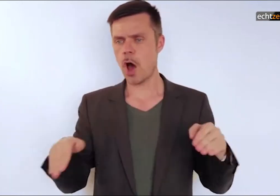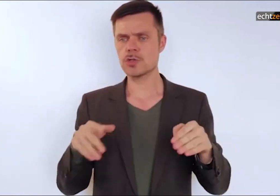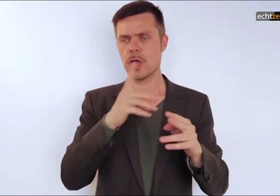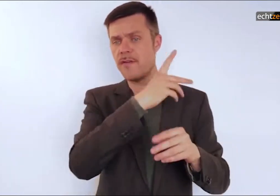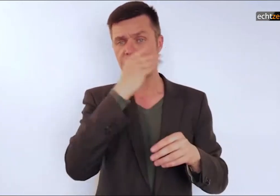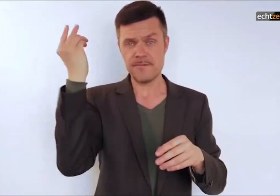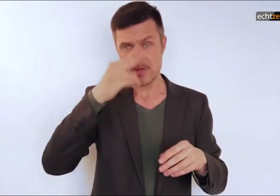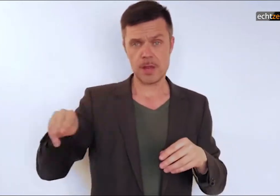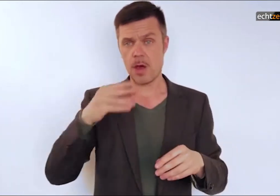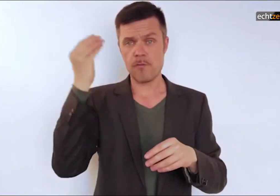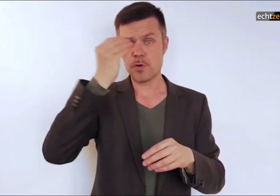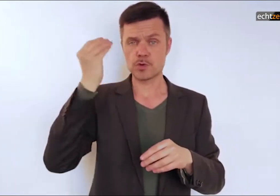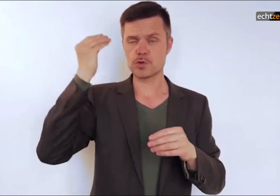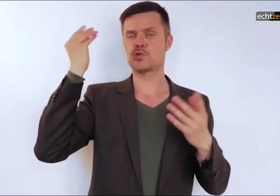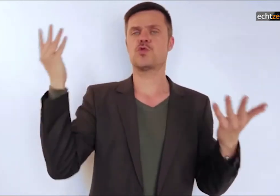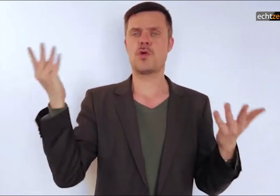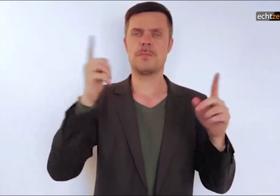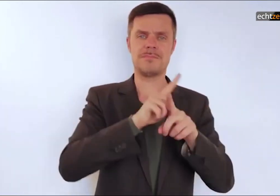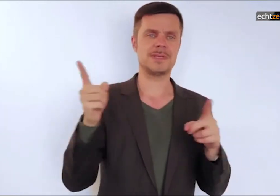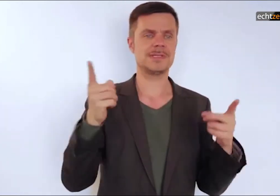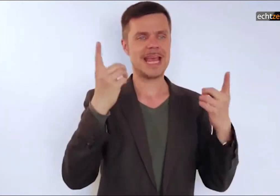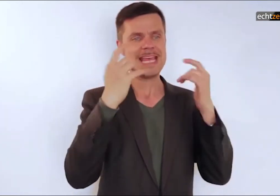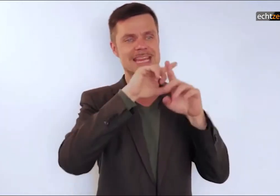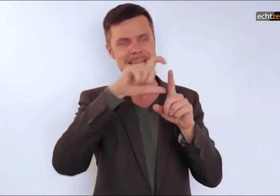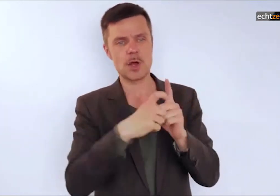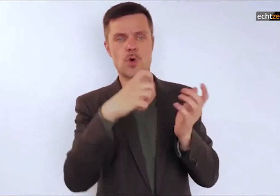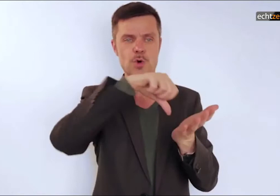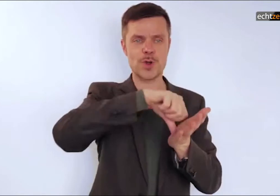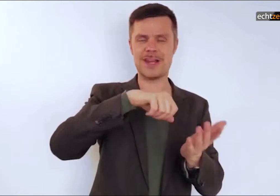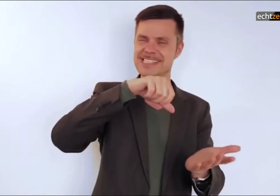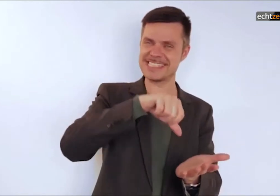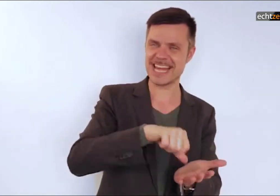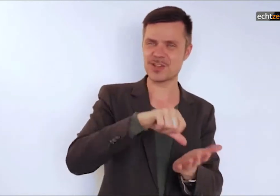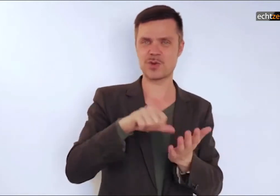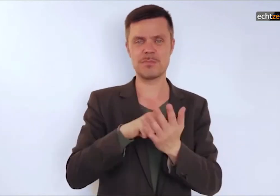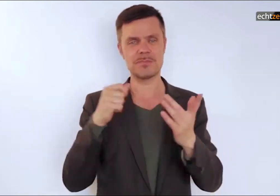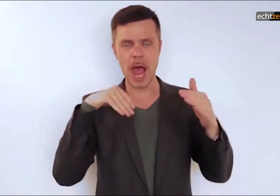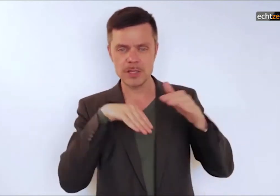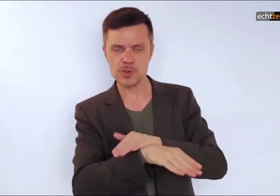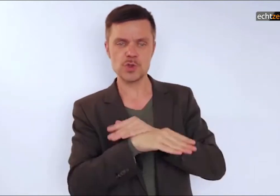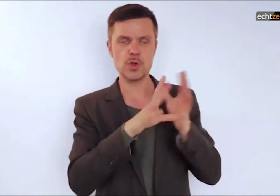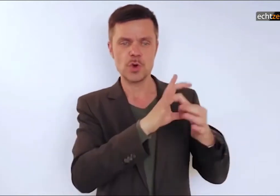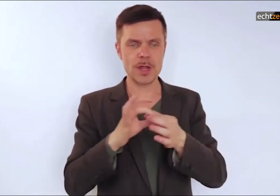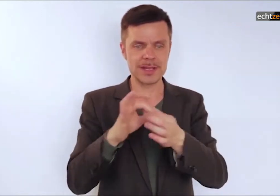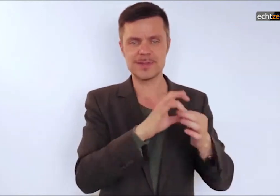SOS Mitmensch bis Interkulturelles Zentrum, von Asylkoordination bis Presseclub Concordia.